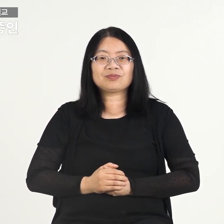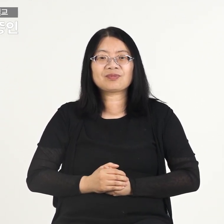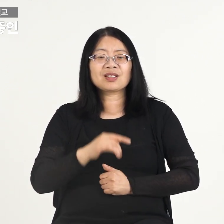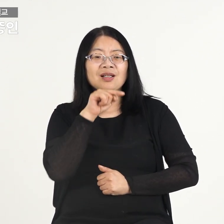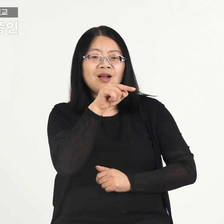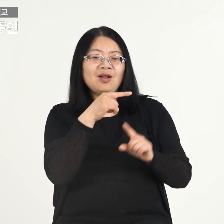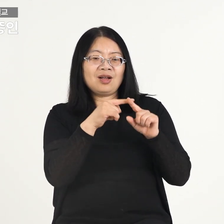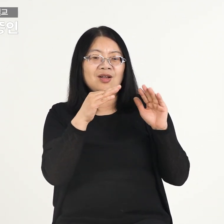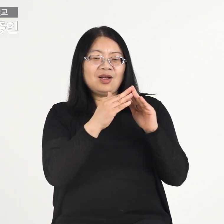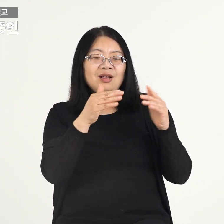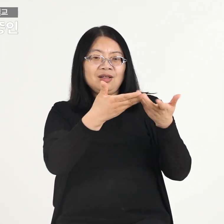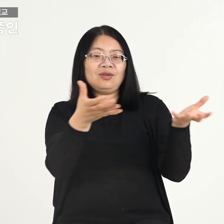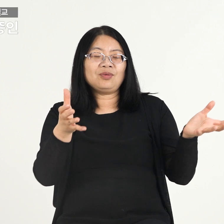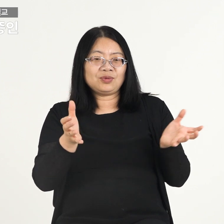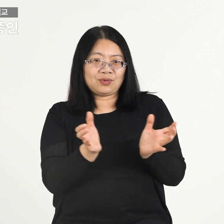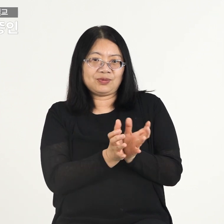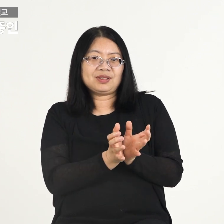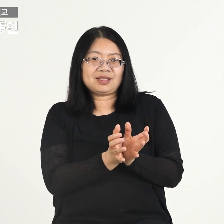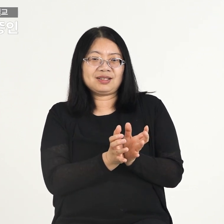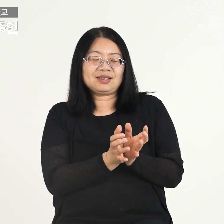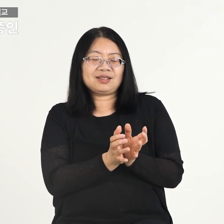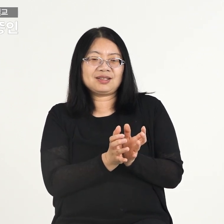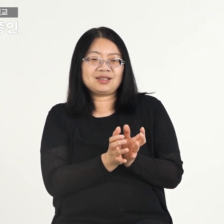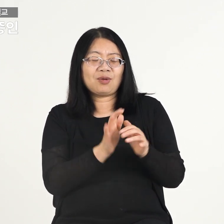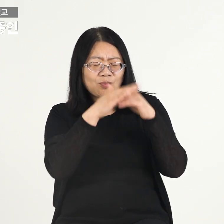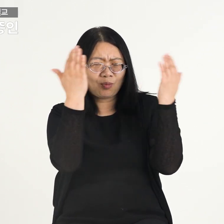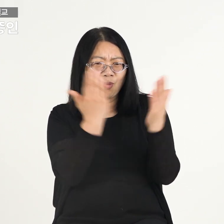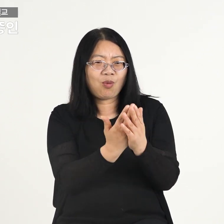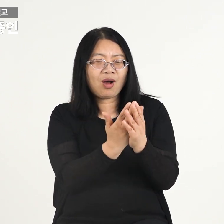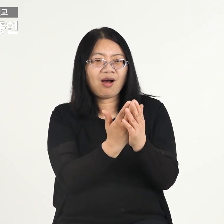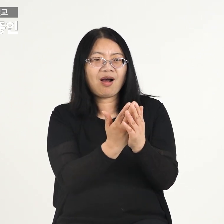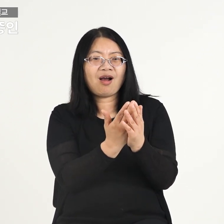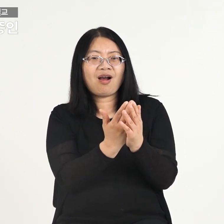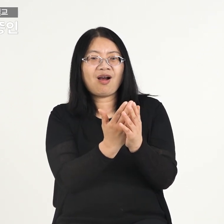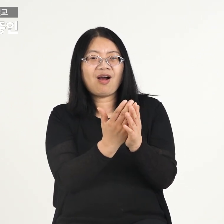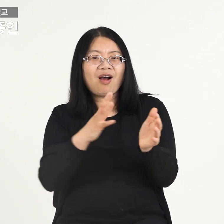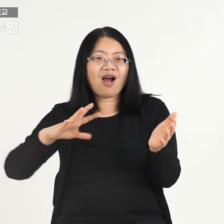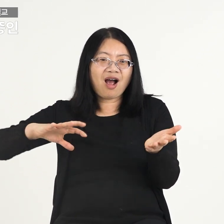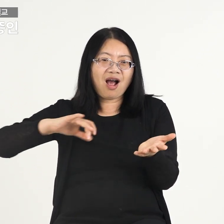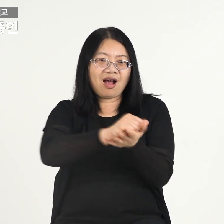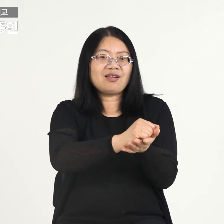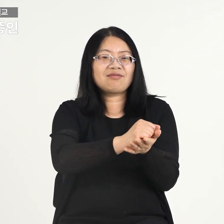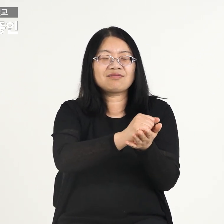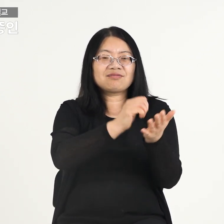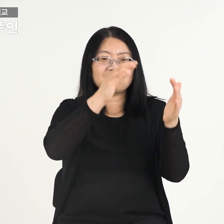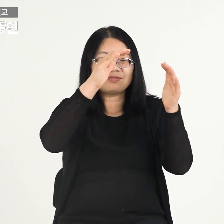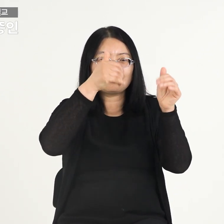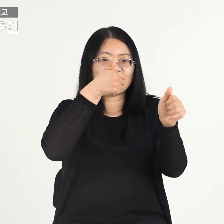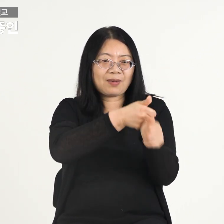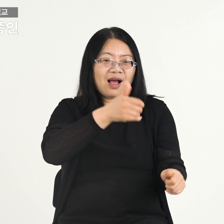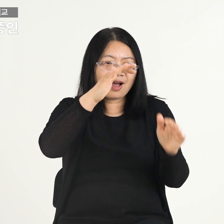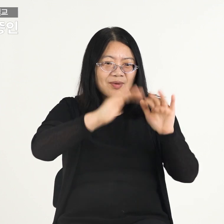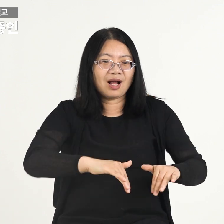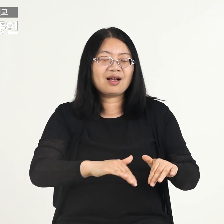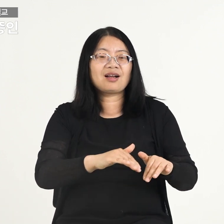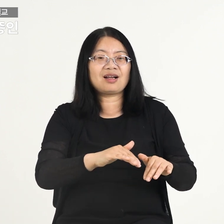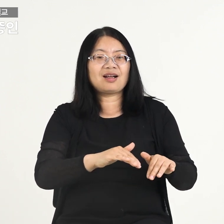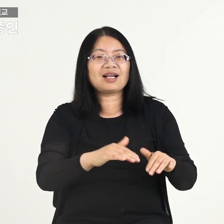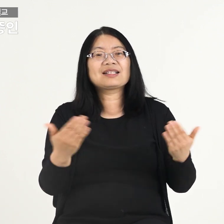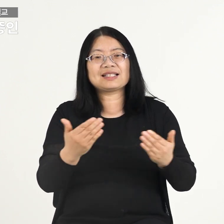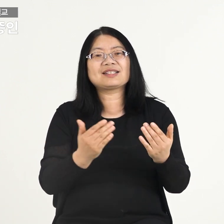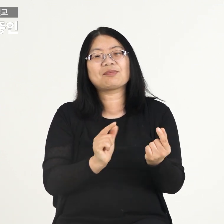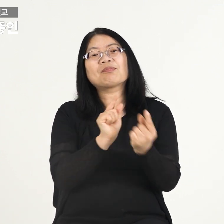그 교회 공동체의 그 모든 것들을 압도해버리고 이겨버린대요. 그런 일이 일어날